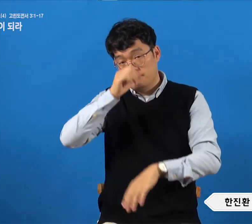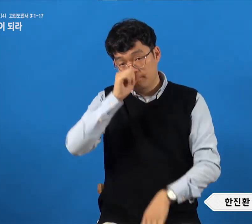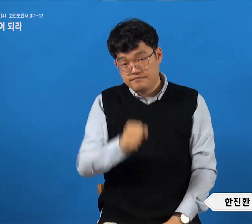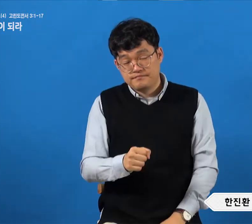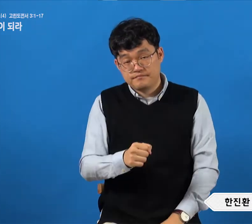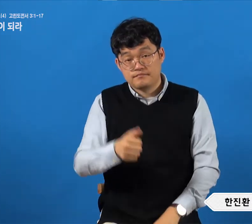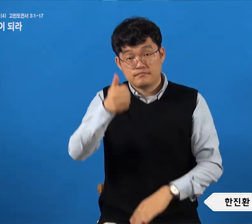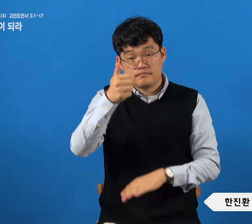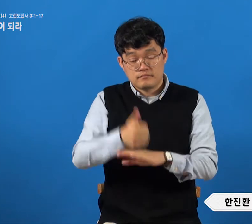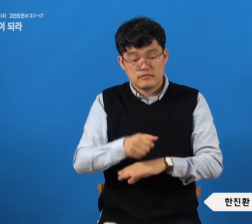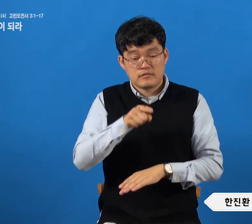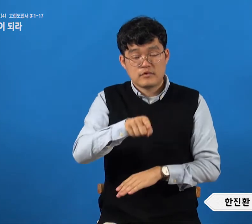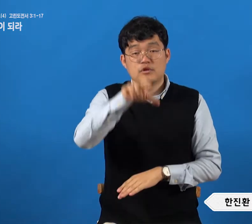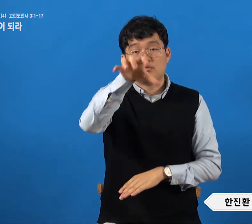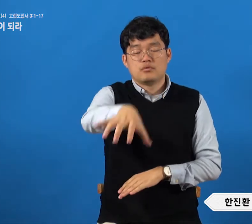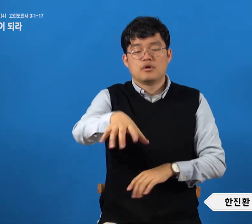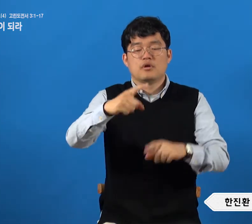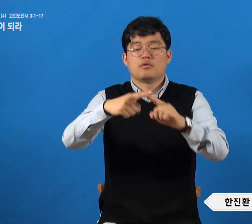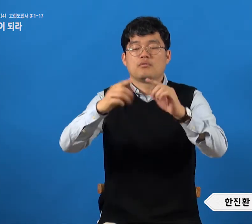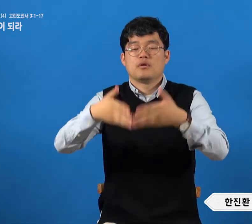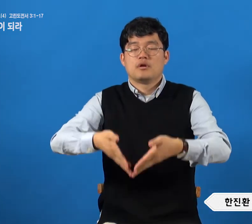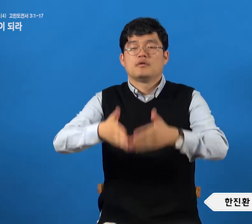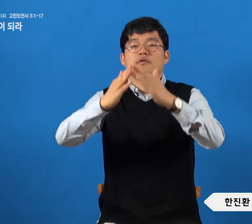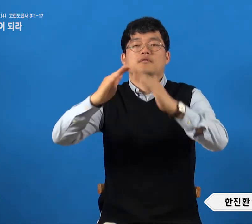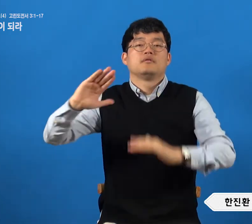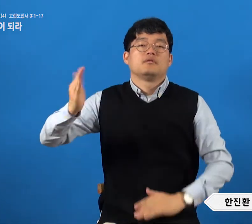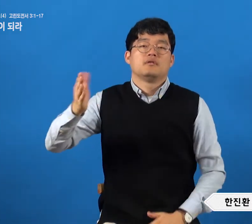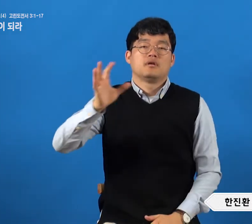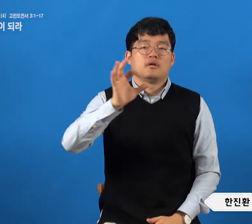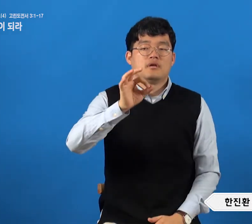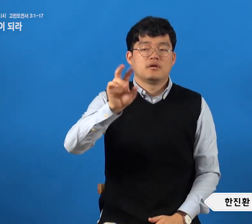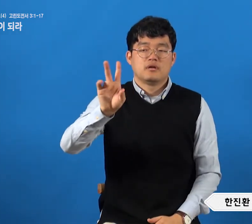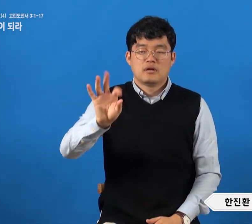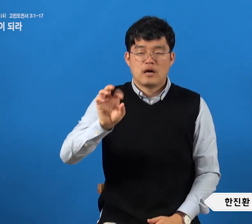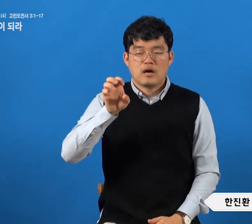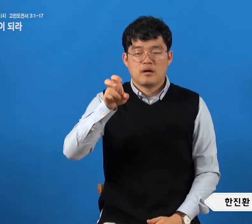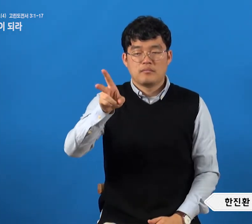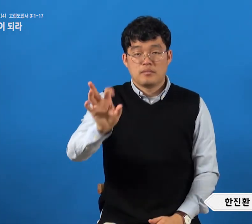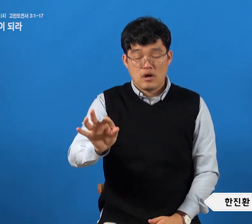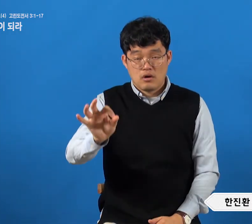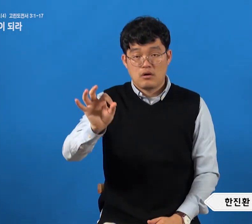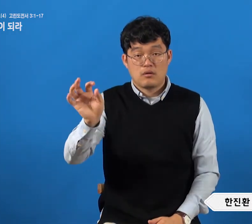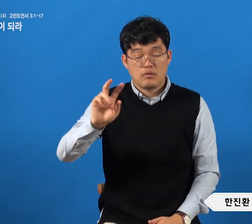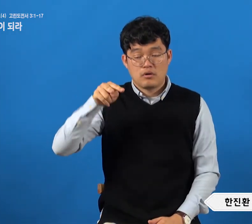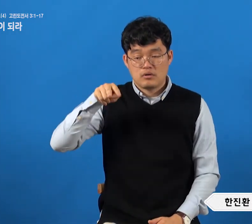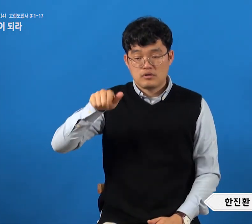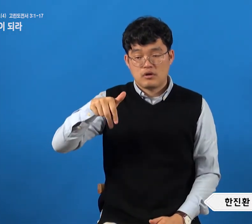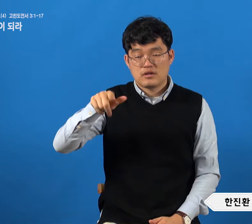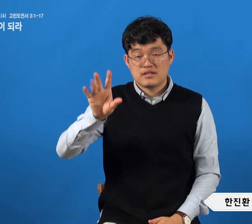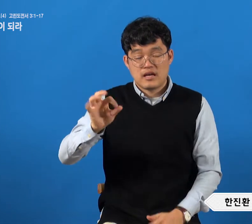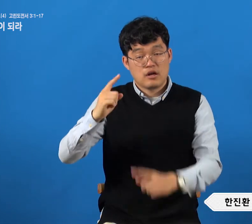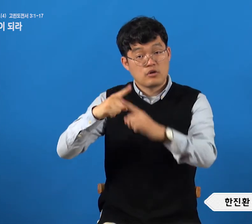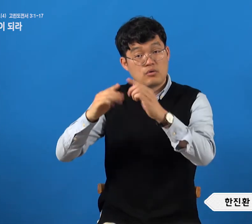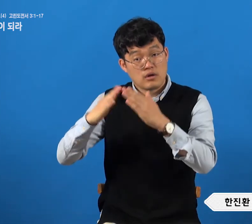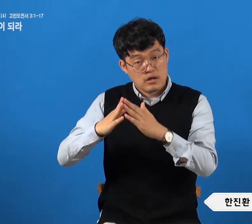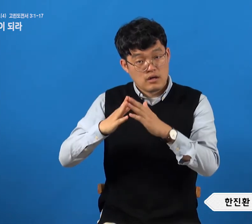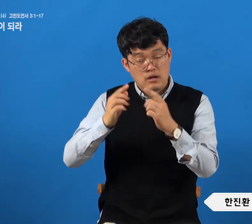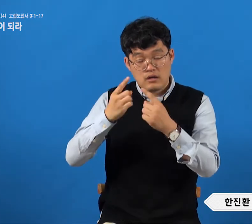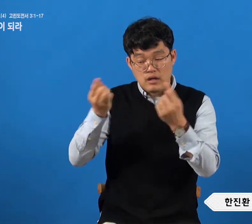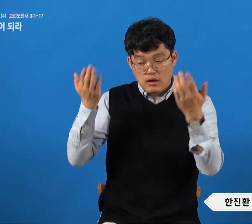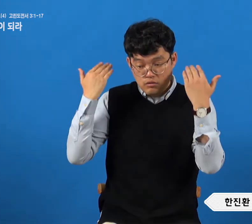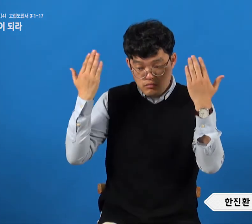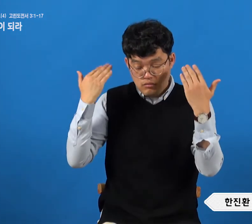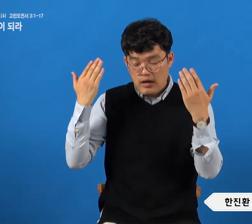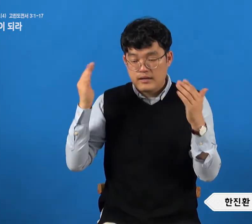그 결과로 거기에 교회가 섰습니다. 지금 양평의 석장교회는 대학부 학생들이 학예봉사 가서